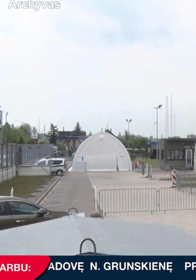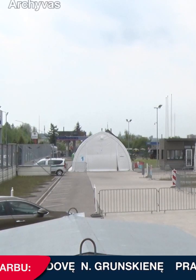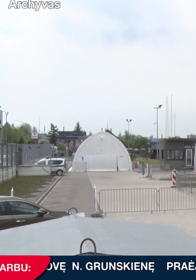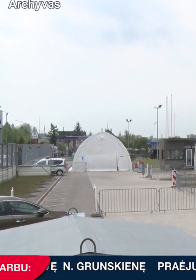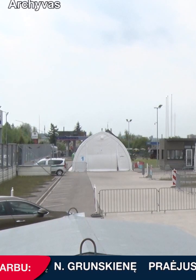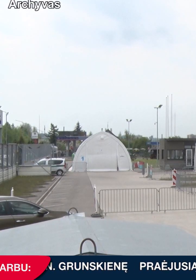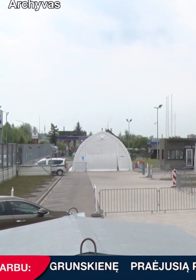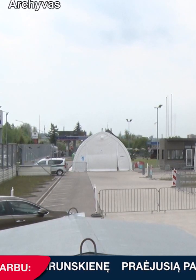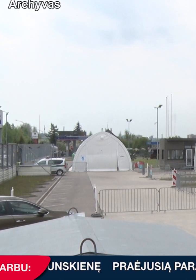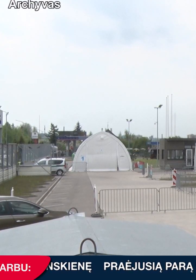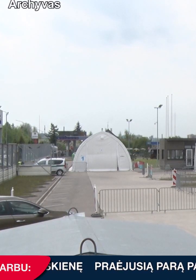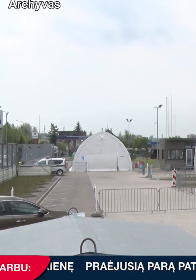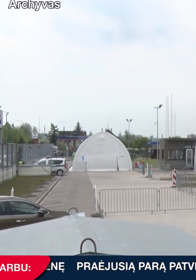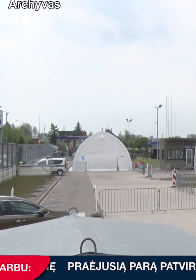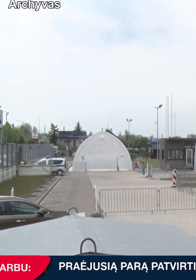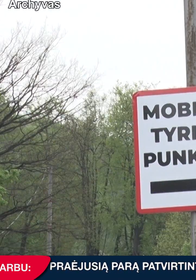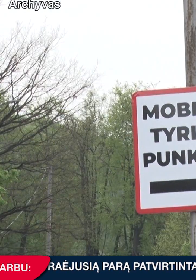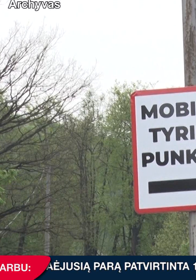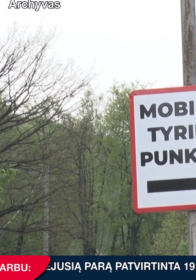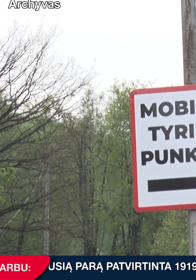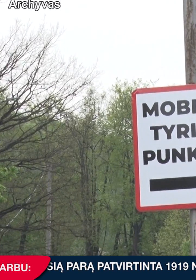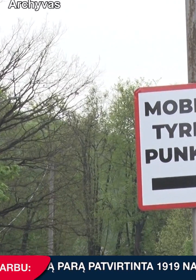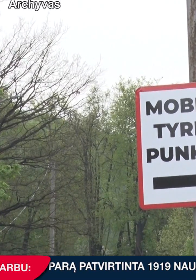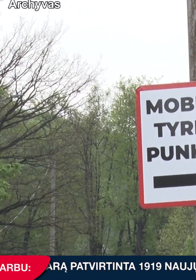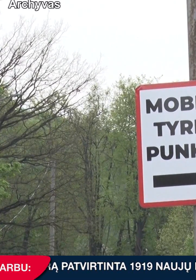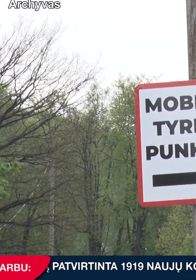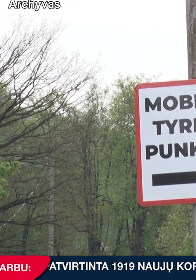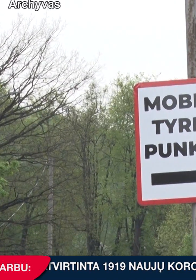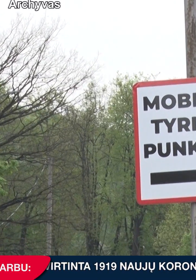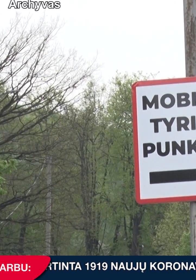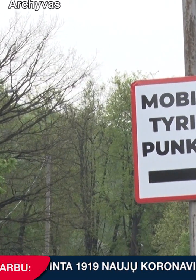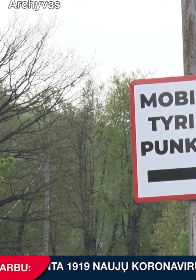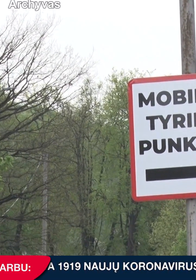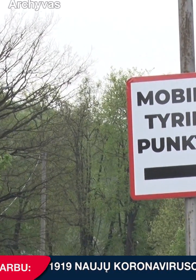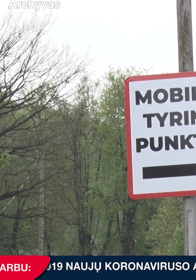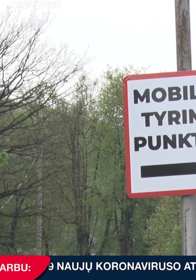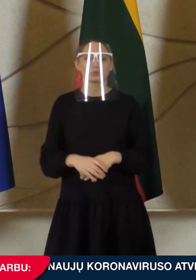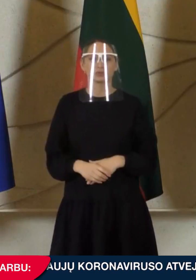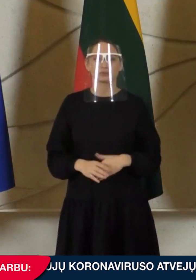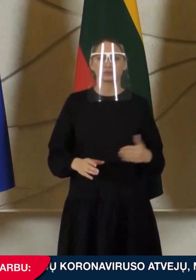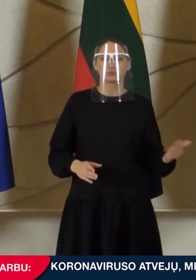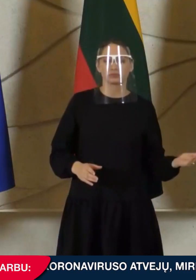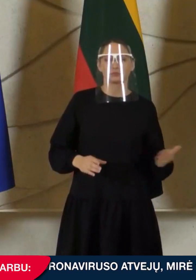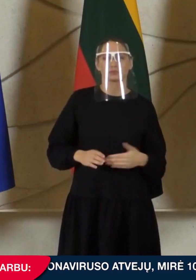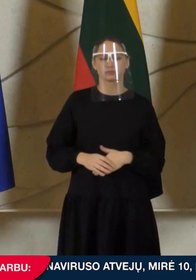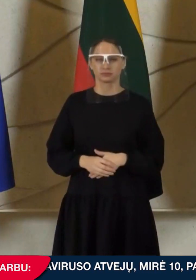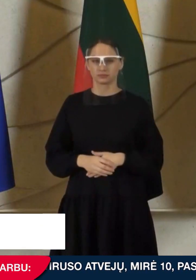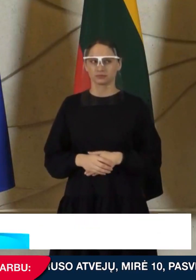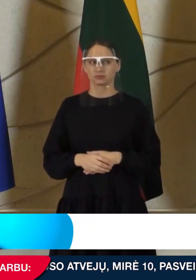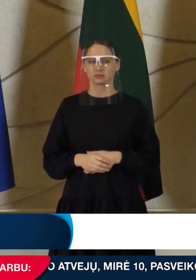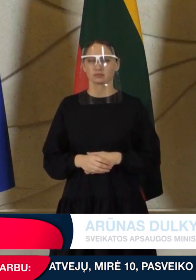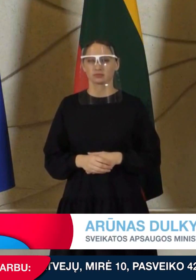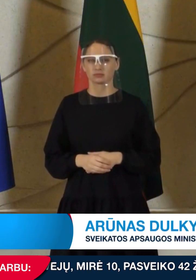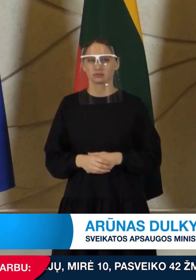Lietuva pagal sergamumo covid-19 Europoje išliek antrą, o pagal mirtis nuo koronaviruso – 13. Dabar mes nebeturime nei